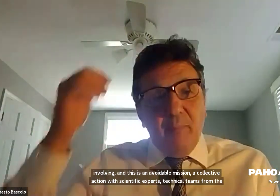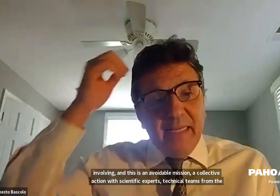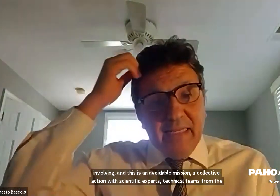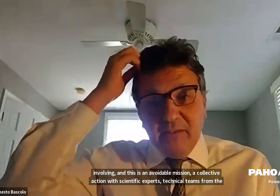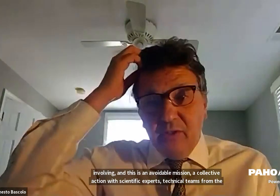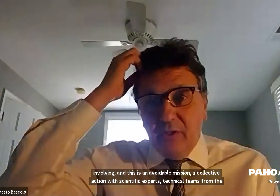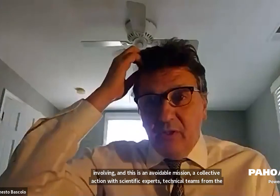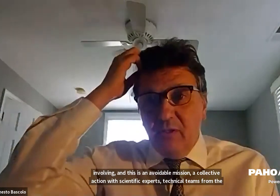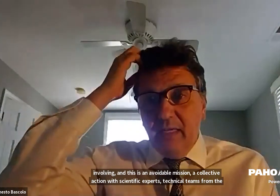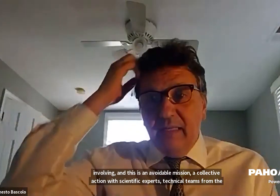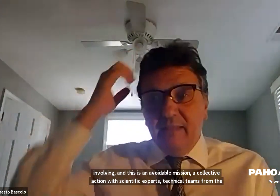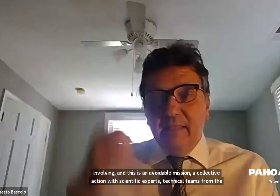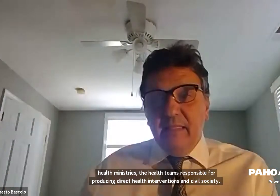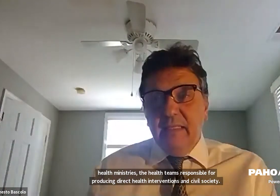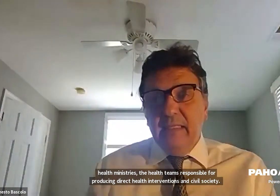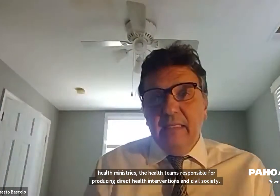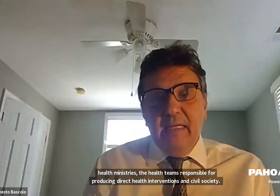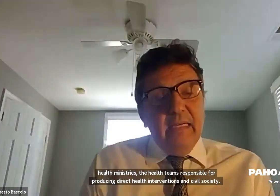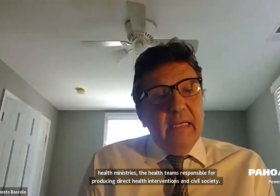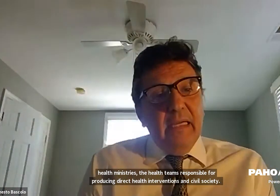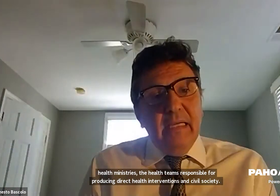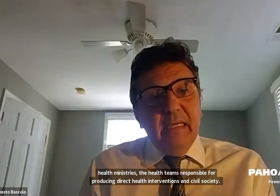están acompañando, ¿no?